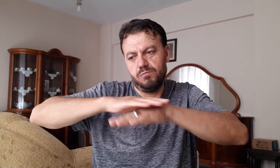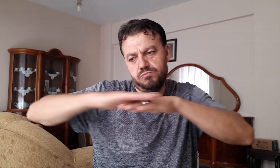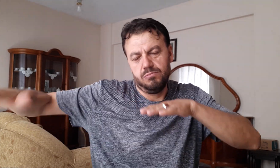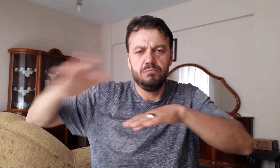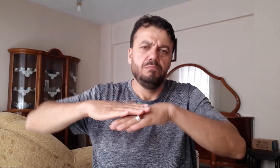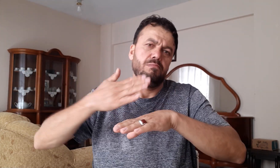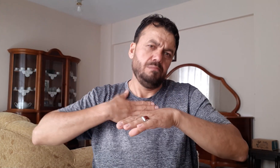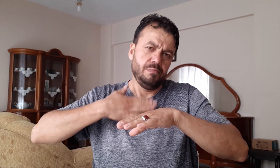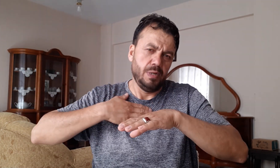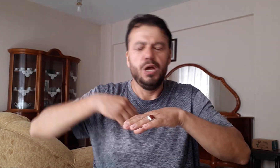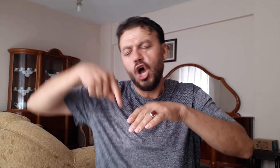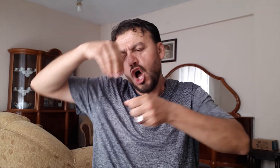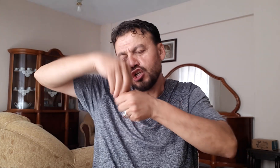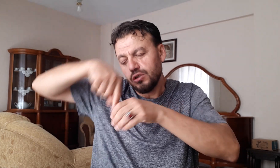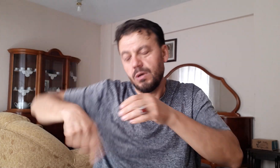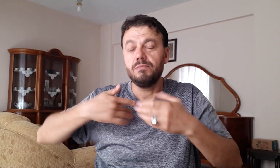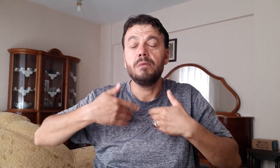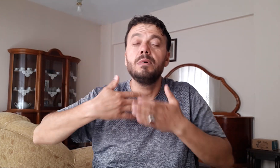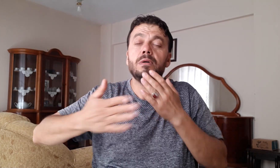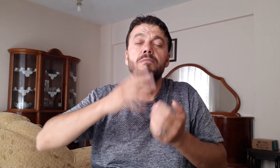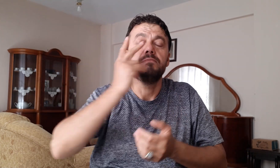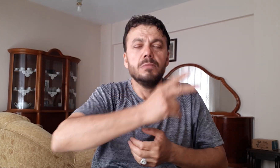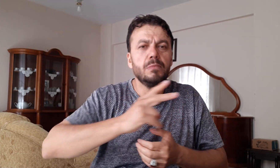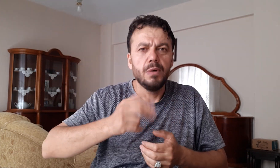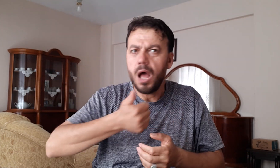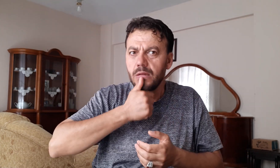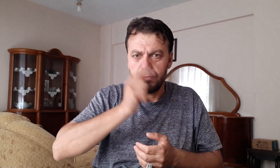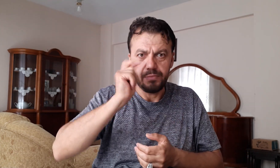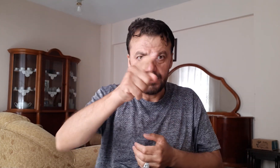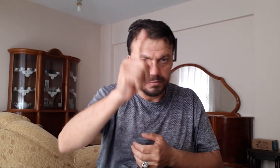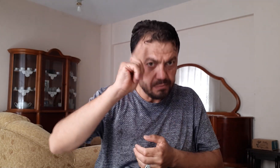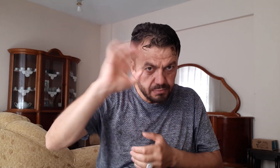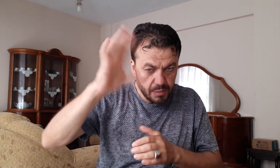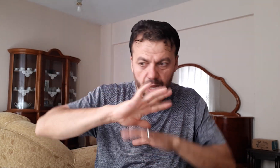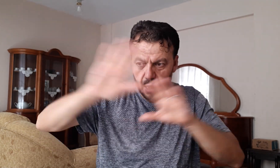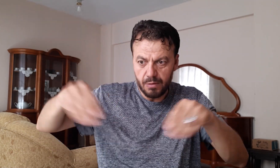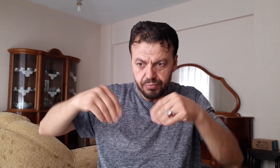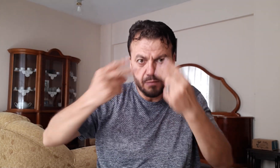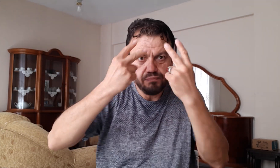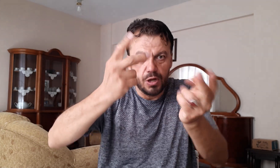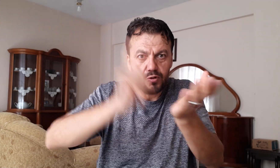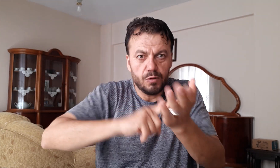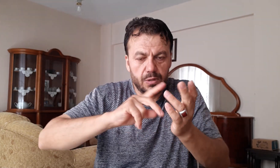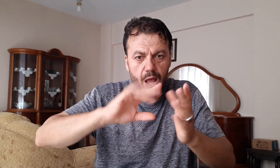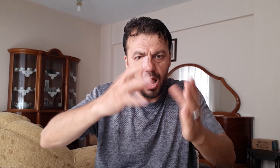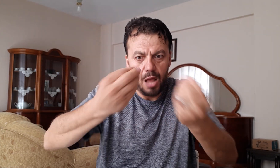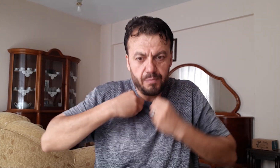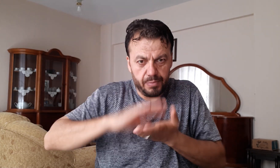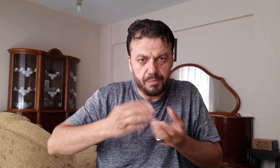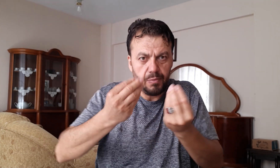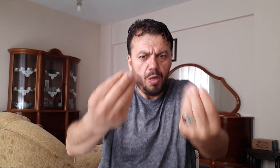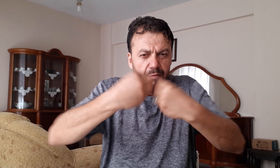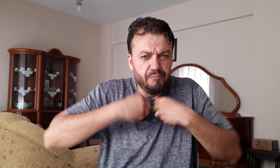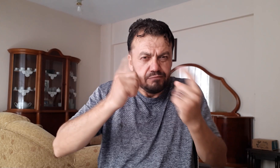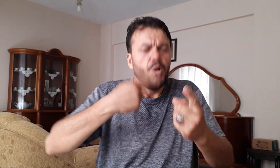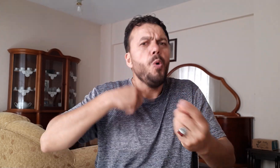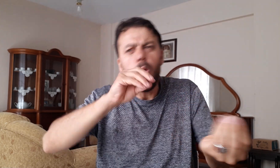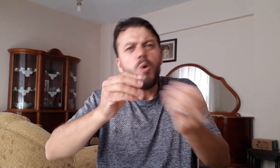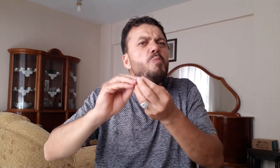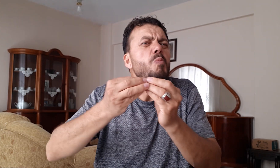Anlatmış. Tarlanın altından çıktı. Ben senden tarlanın üstünü aldım. Oranın verimliliğini kullanmak için.